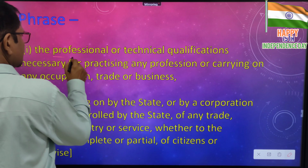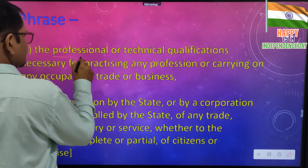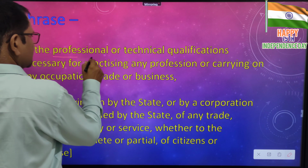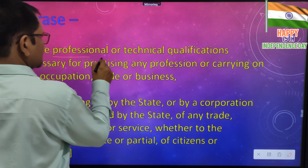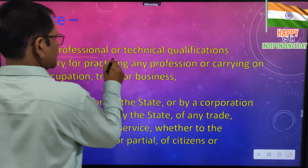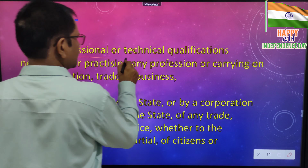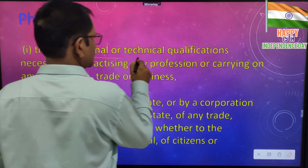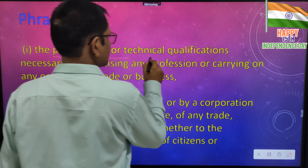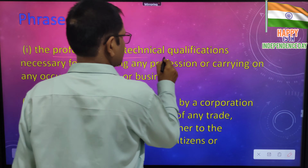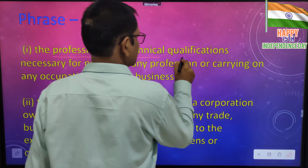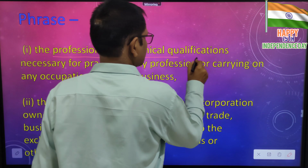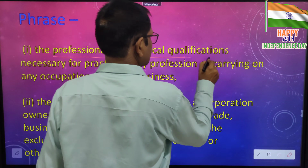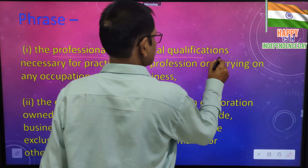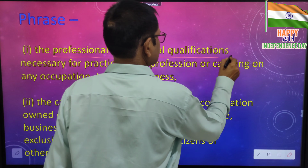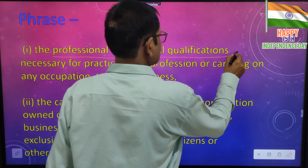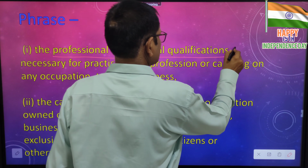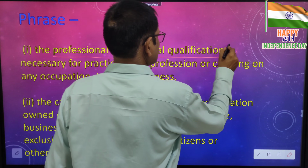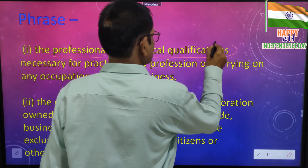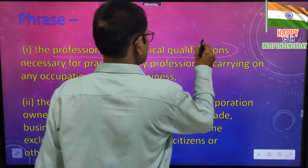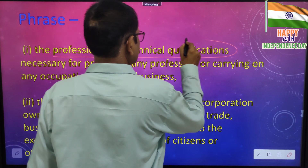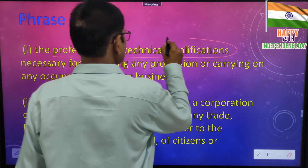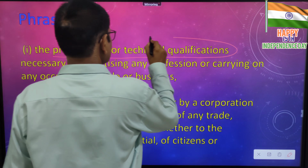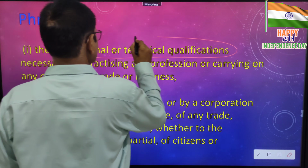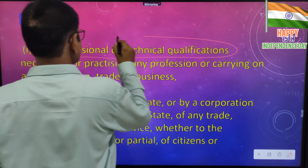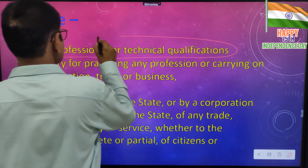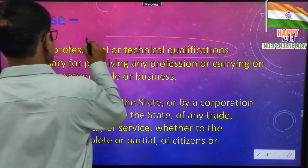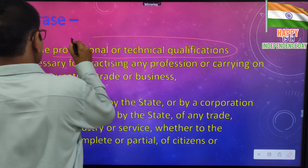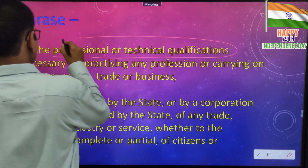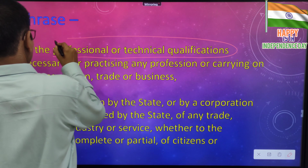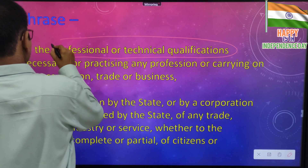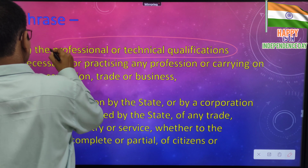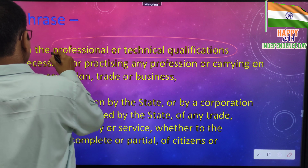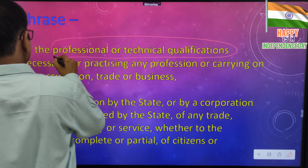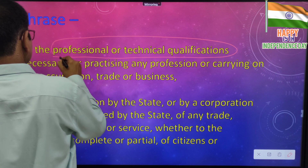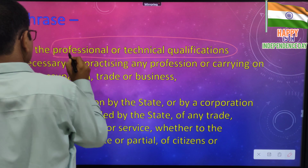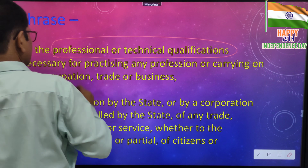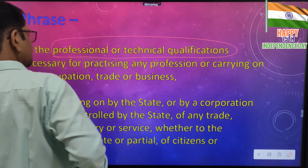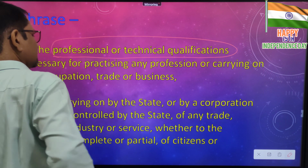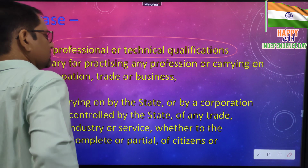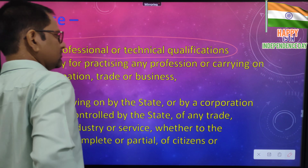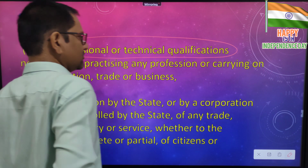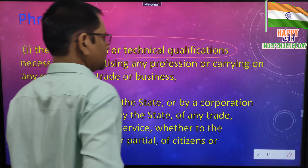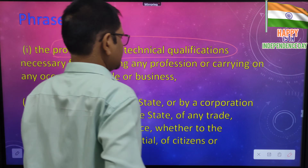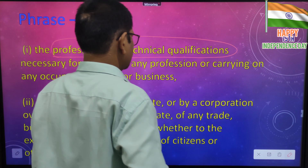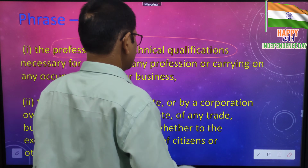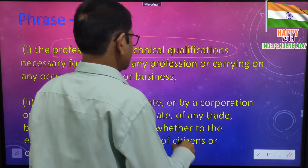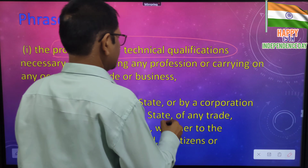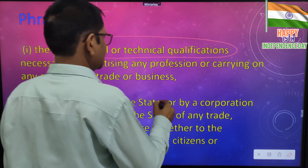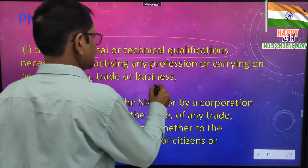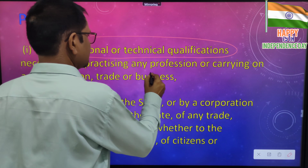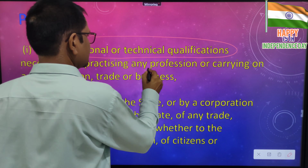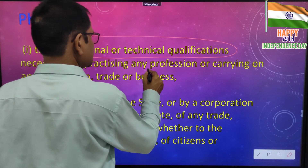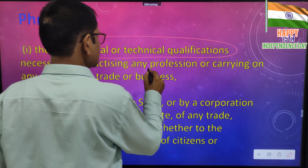ऑक्यूपेशन, ट्रेड ऑन और बिजनेस। ये बहुत इंपॉर्टेंट है, टेक्निकल क्वालिफिकेशन, प्रोफेशनल और टेक्निकल